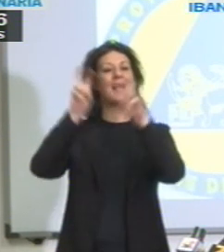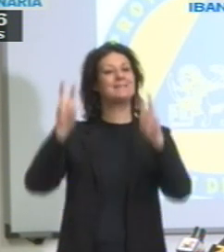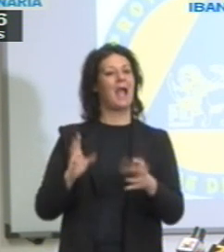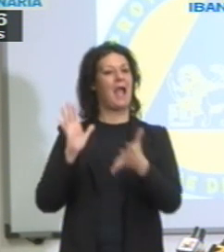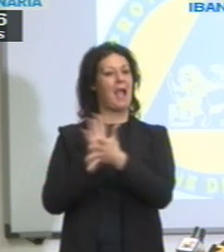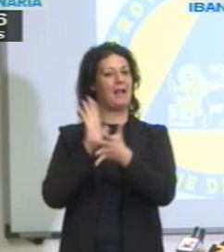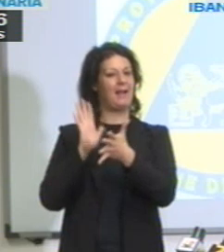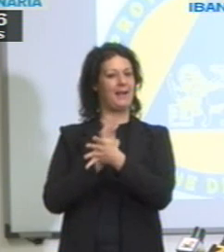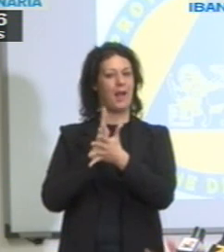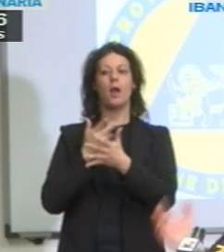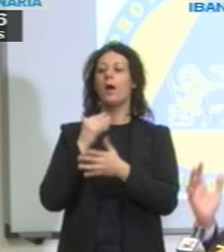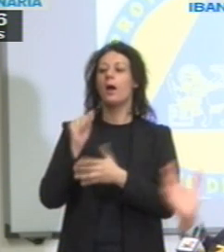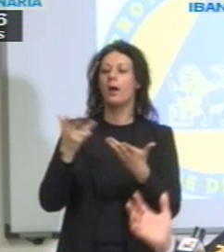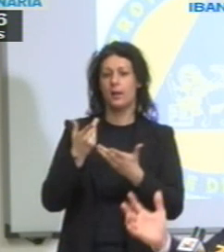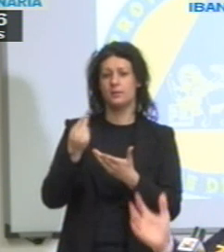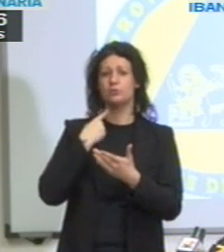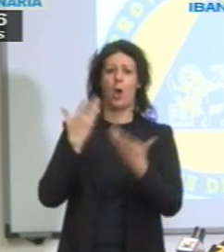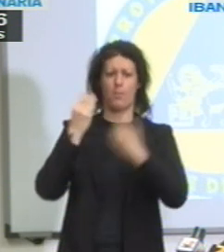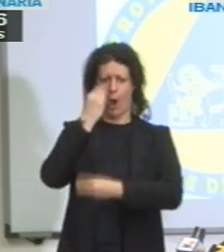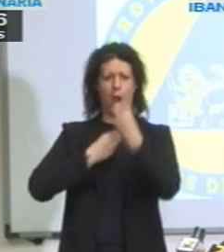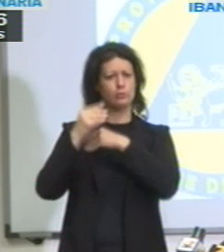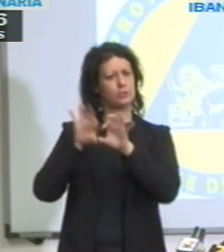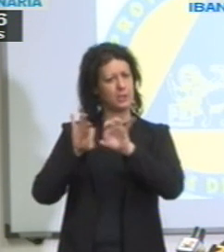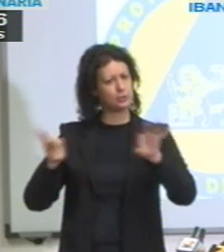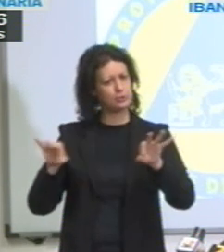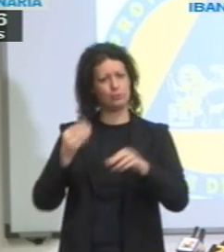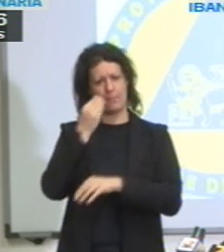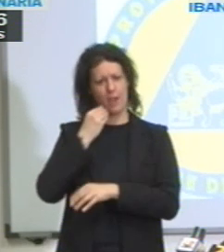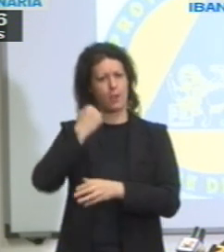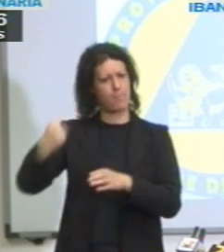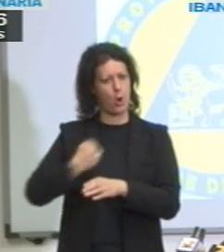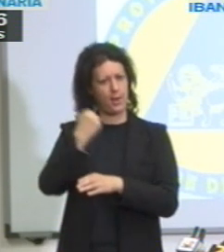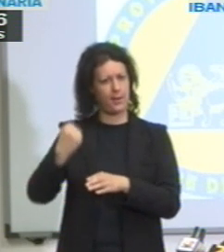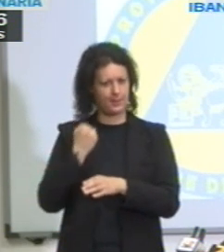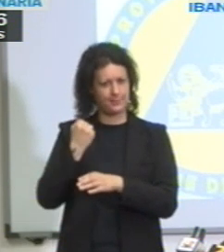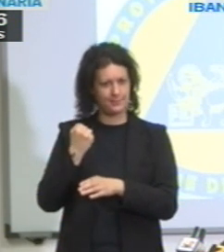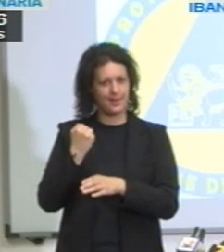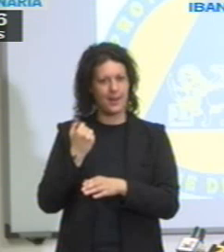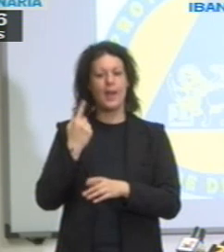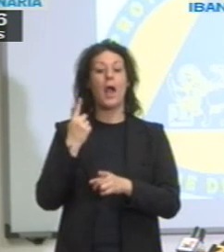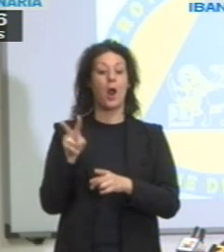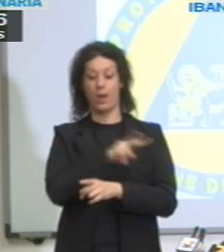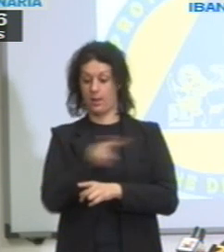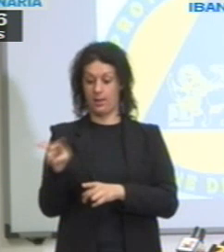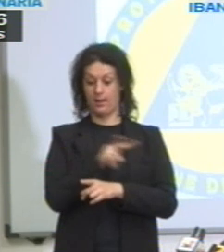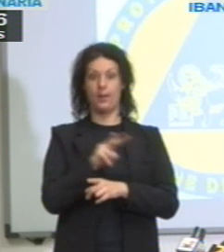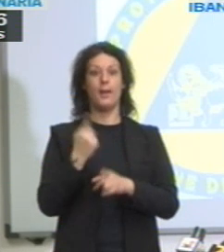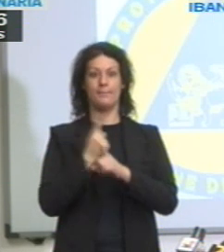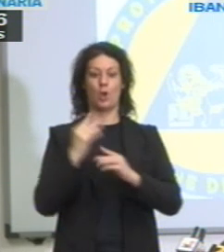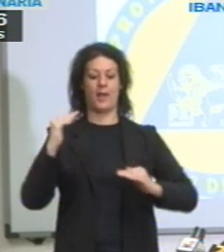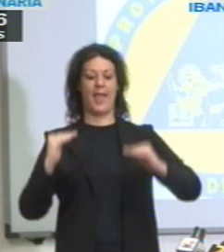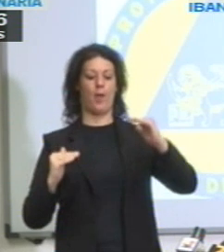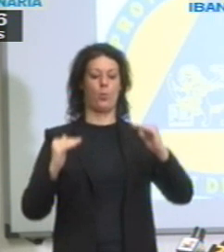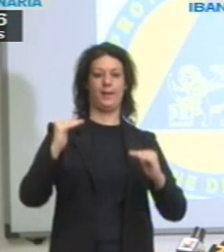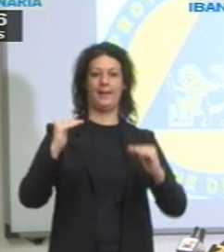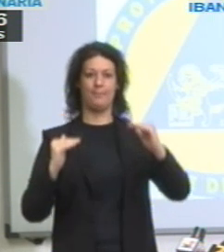tranquilli. E di mezzo c'è un punto di equilibrio, no? Che non puoi mangiare salsicce tutti i giorni, però ogni tanto sì. Questo è così